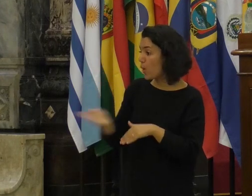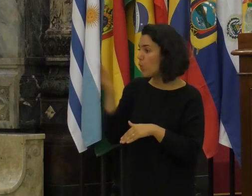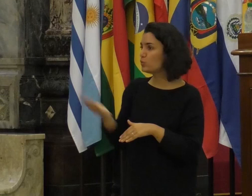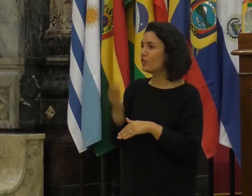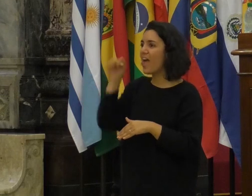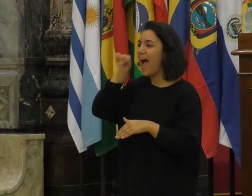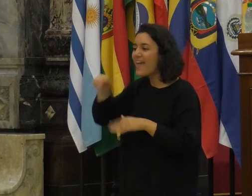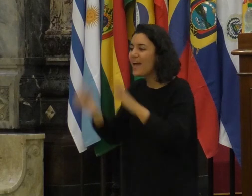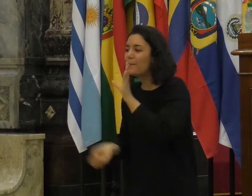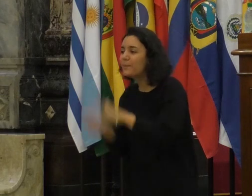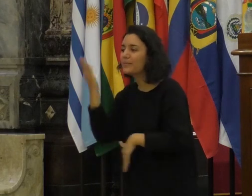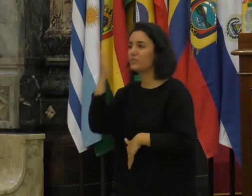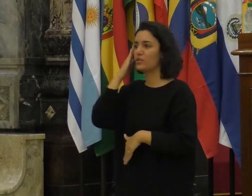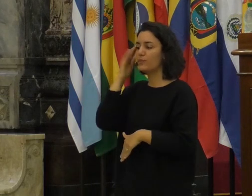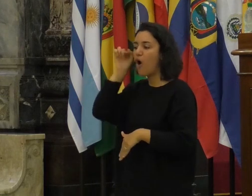va surgiendo.